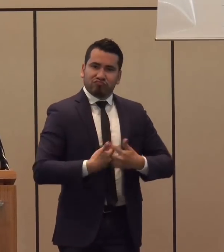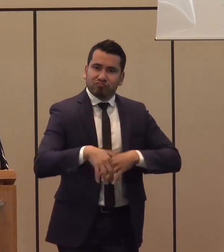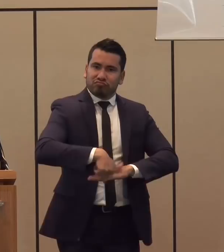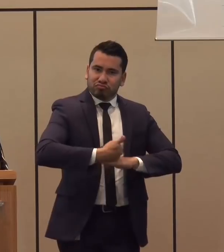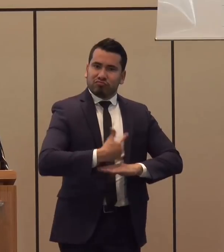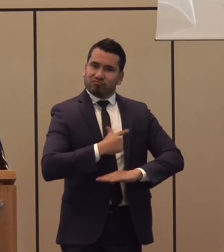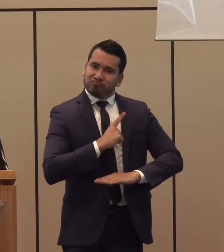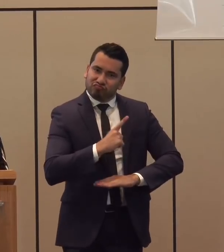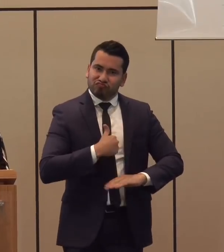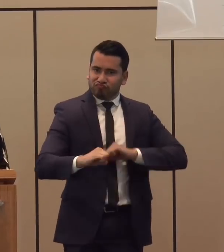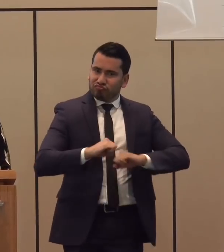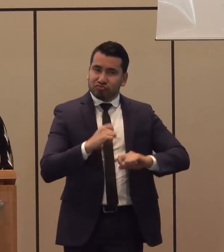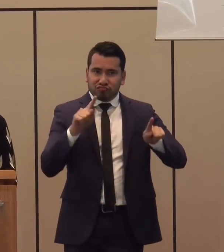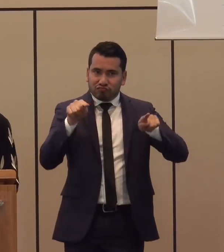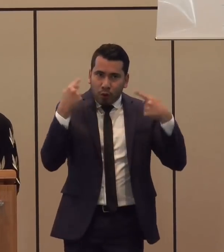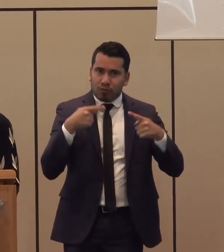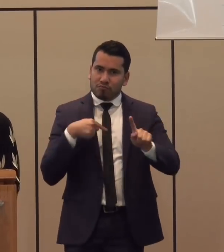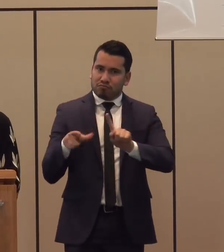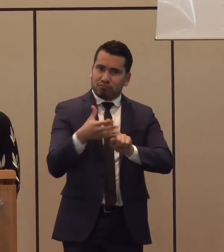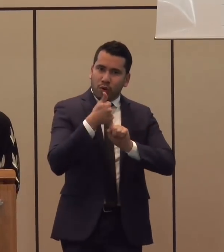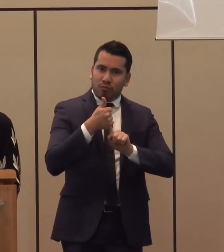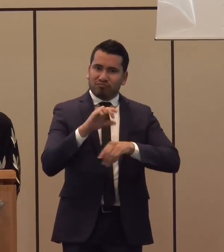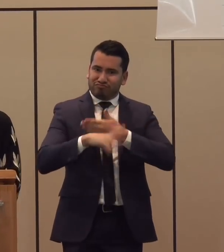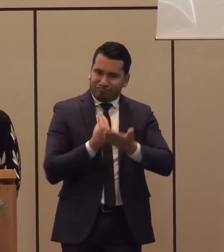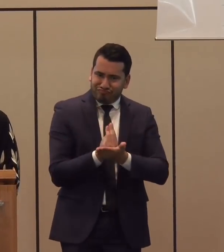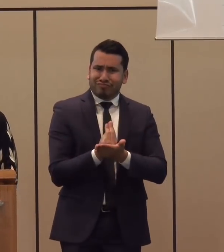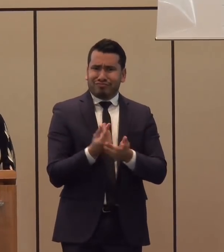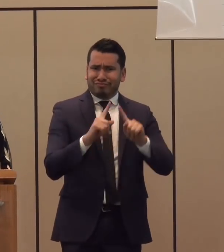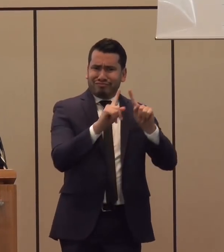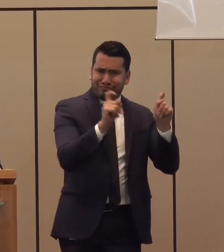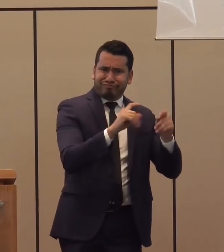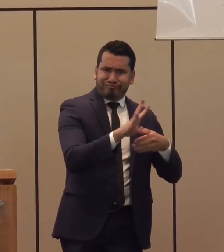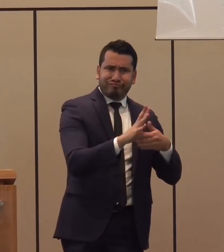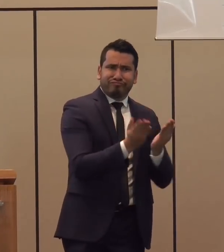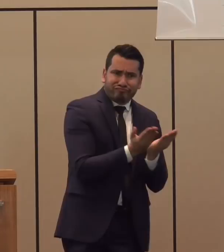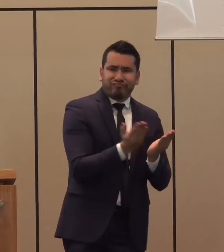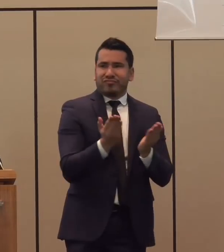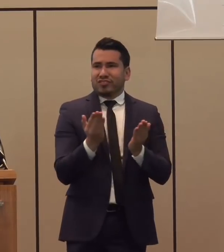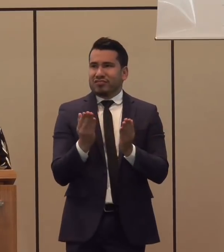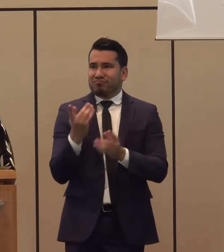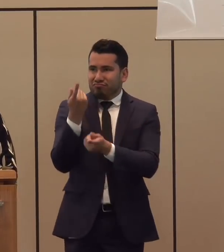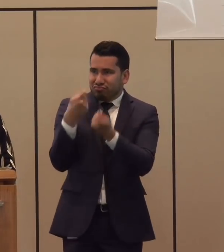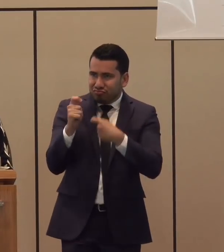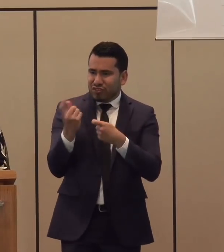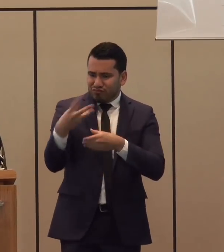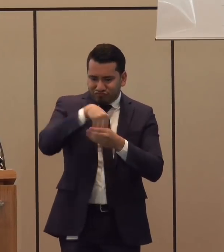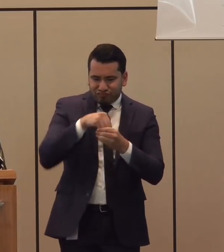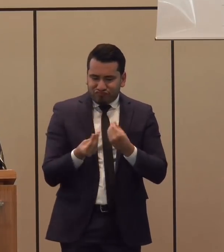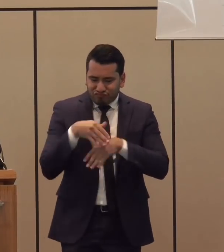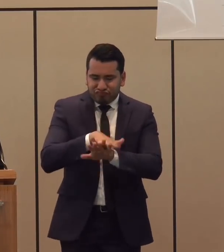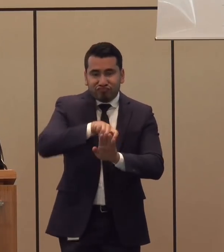tiene resultados y que ya se ve muchas cosas en educación y en integración de mercados financieros entonces ahí